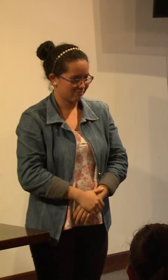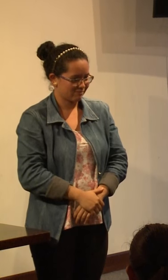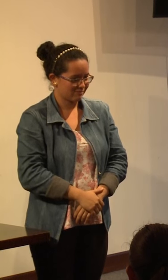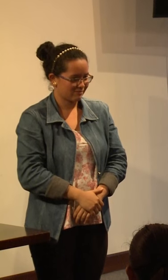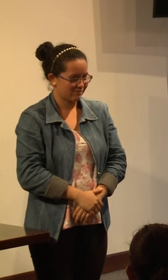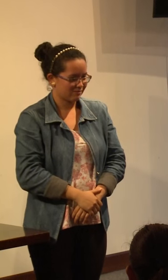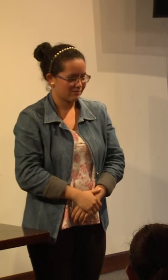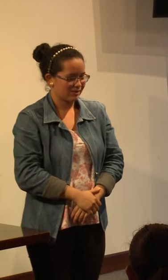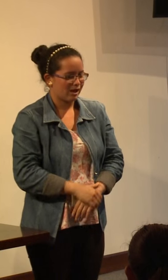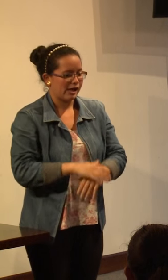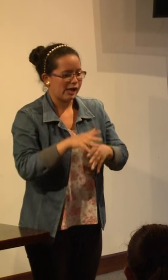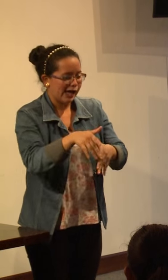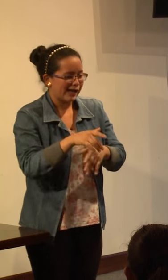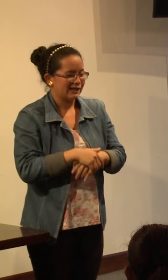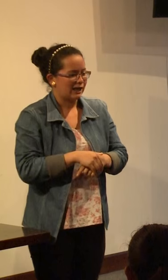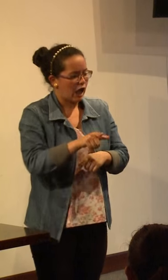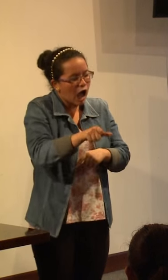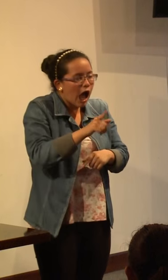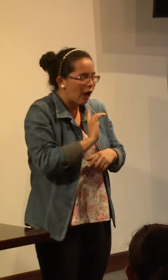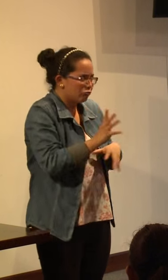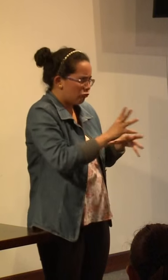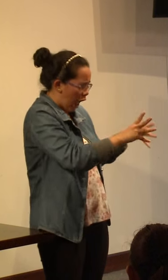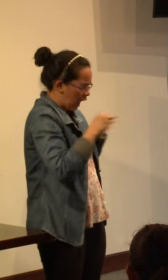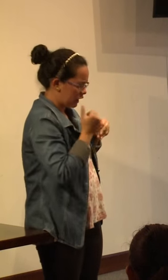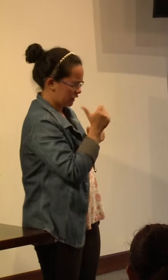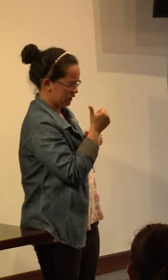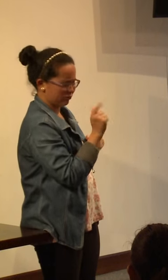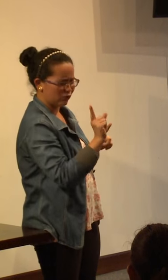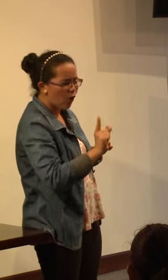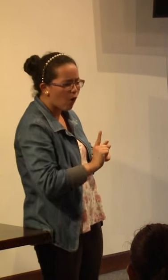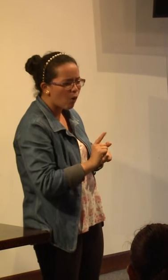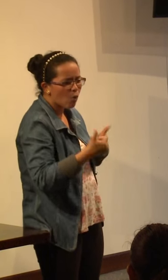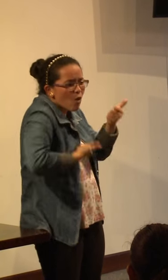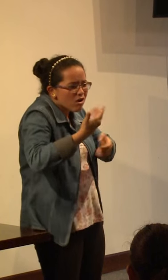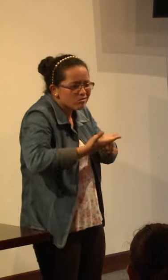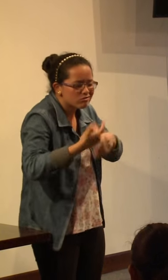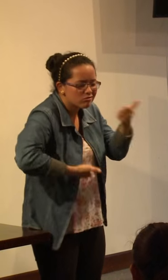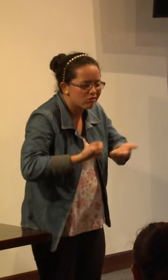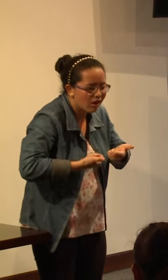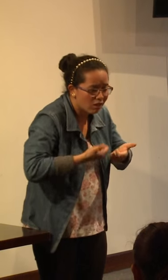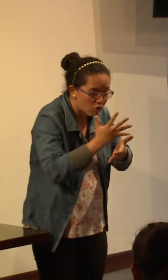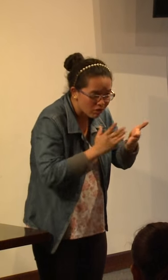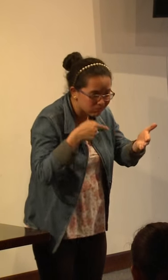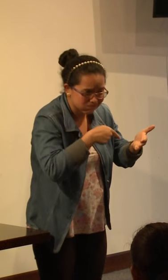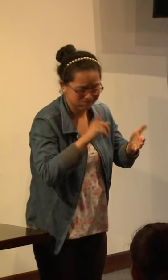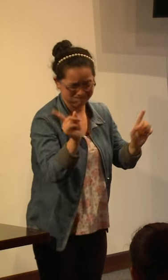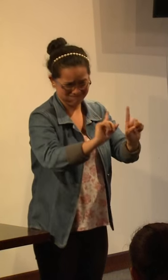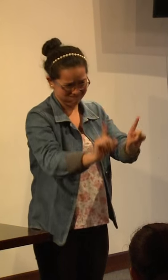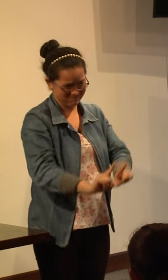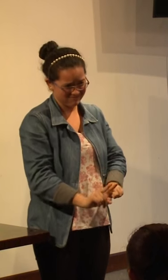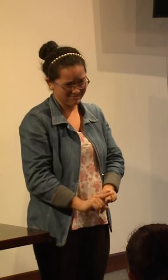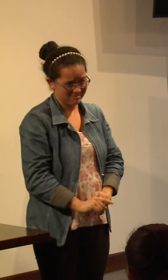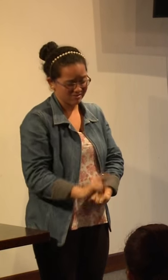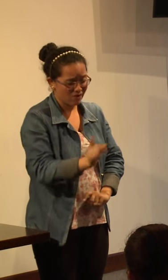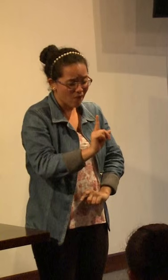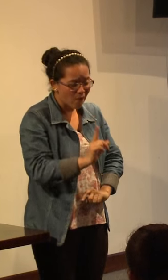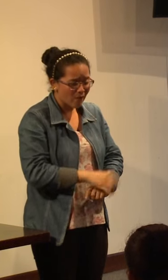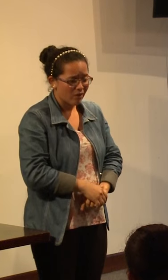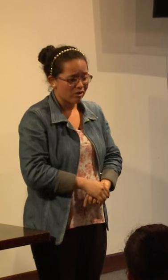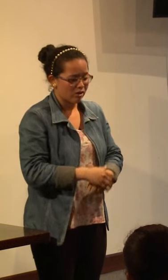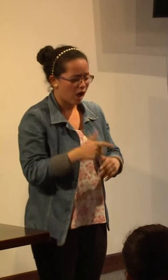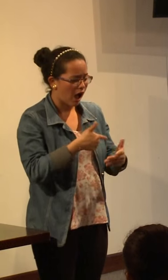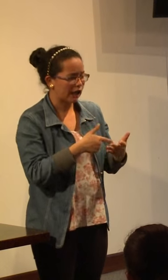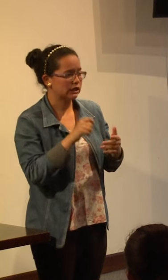ellas nunca me han aceptado que les regale un 10, porque es que el problema no tiene que ver con eso. ¿Sí? El problema ya no tiene que ver con que